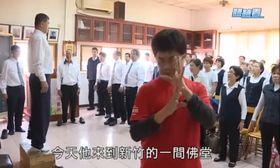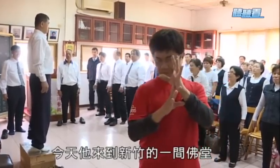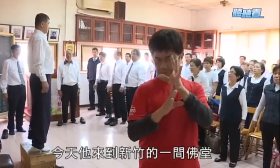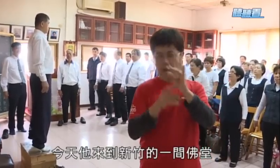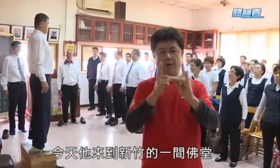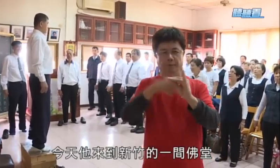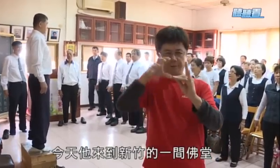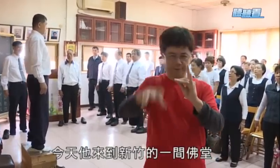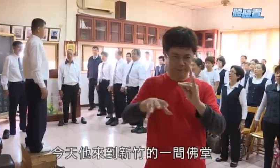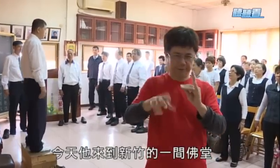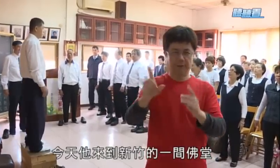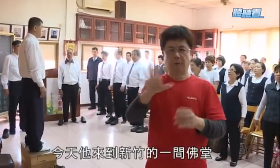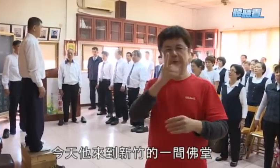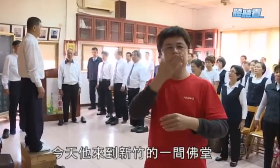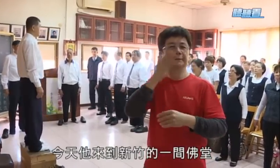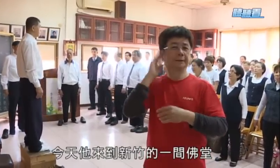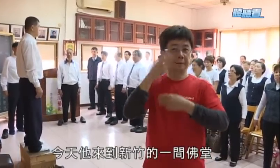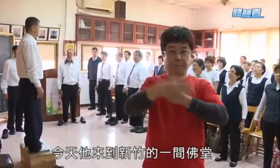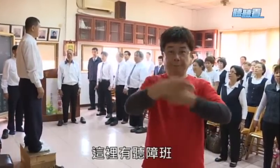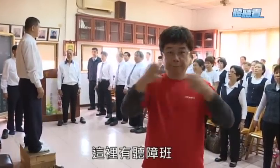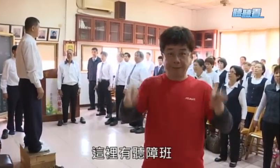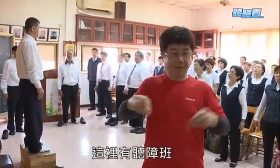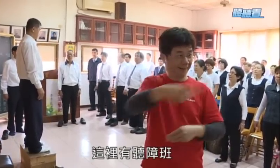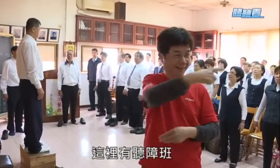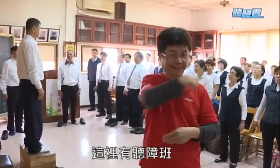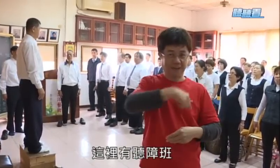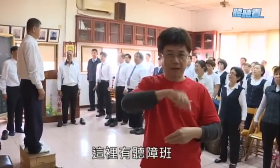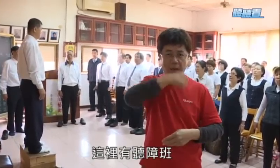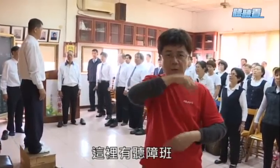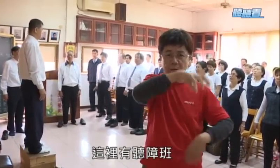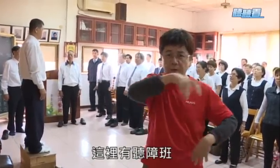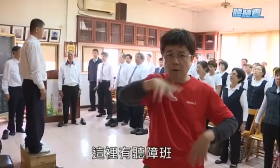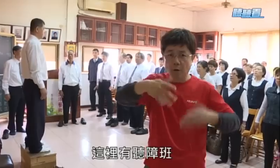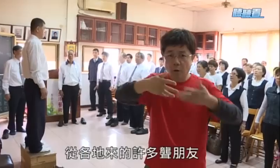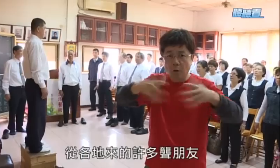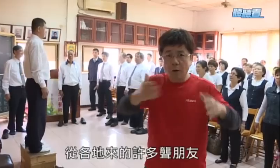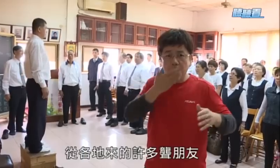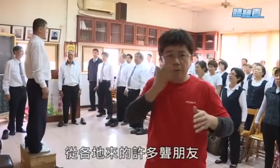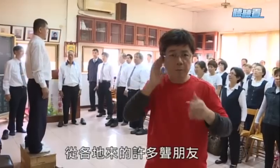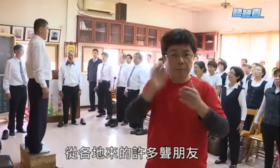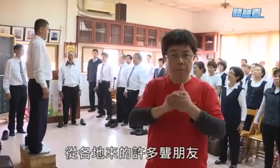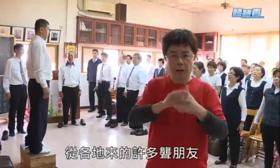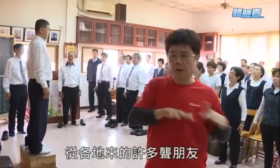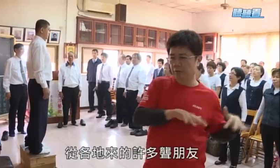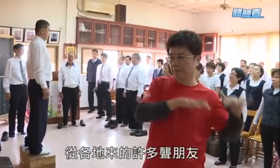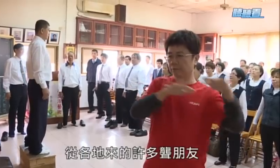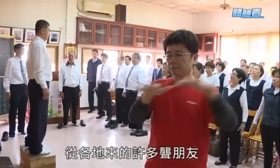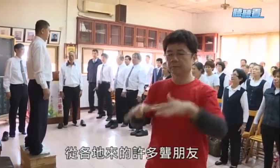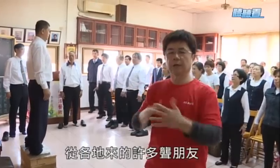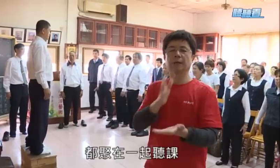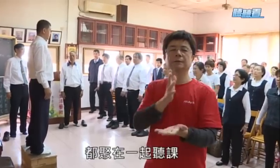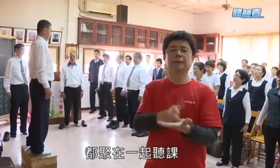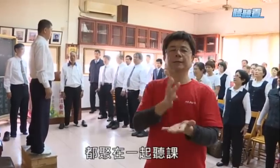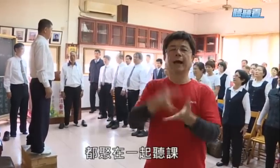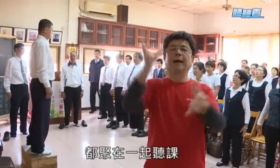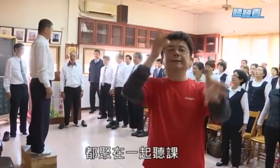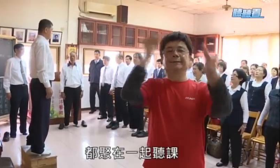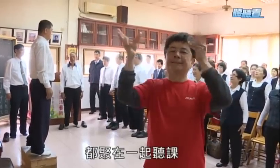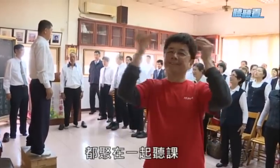来到新竹的一间佛堂，这里呢有听障班，从各地来的许多龙朋友都聚在一起听课